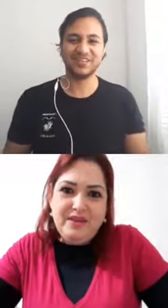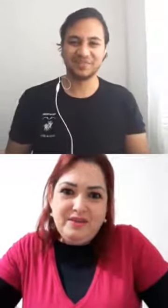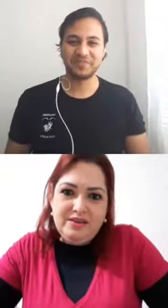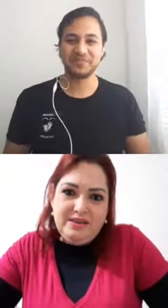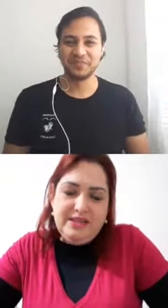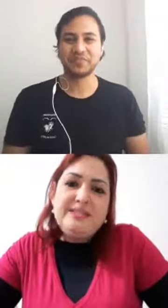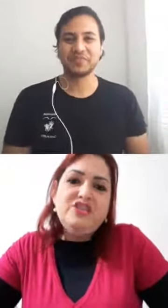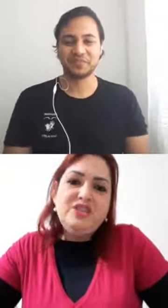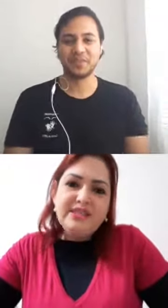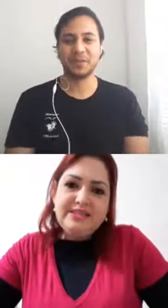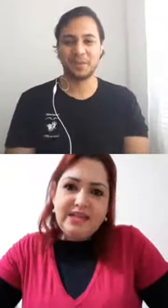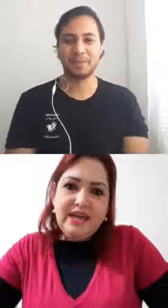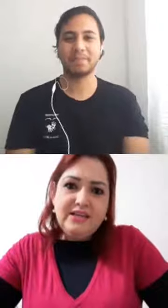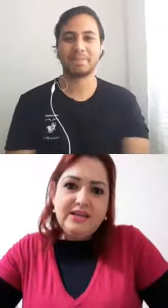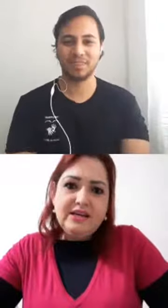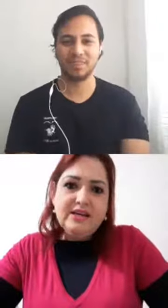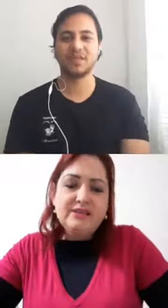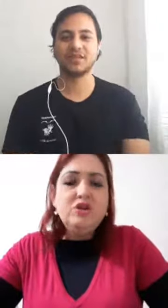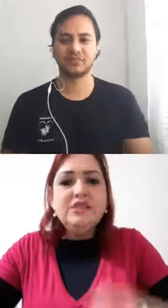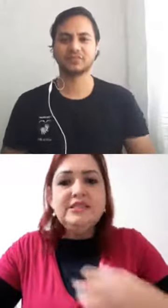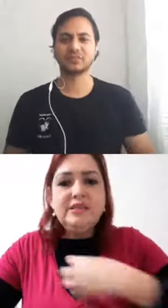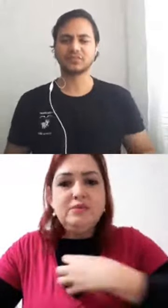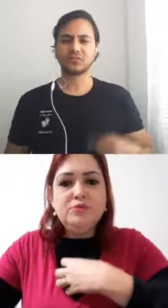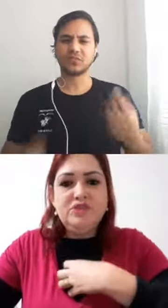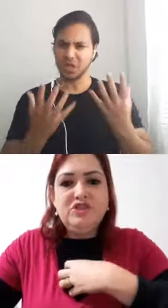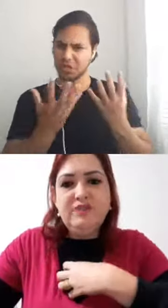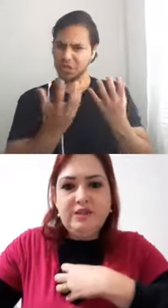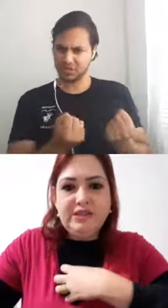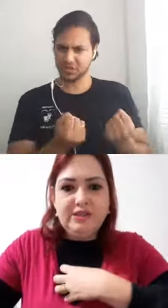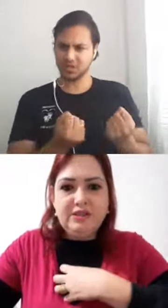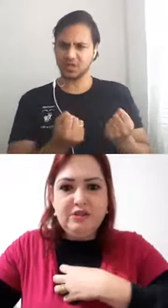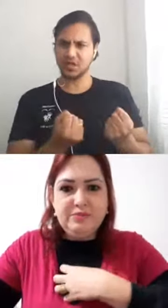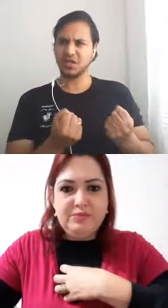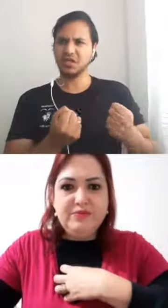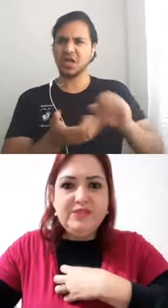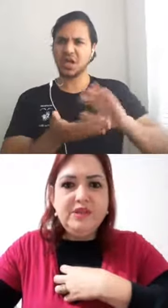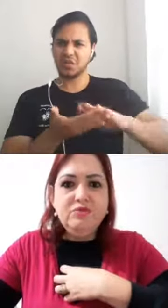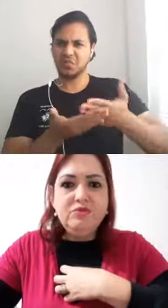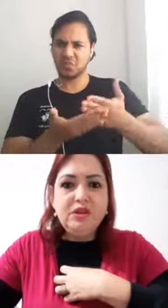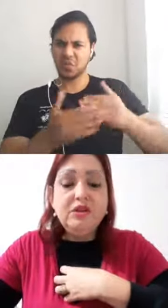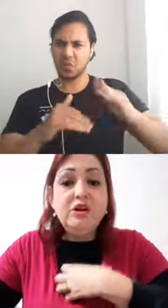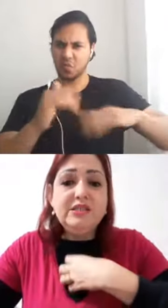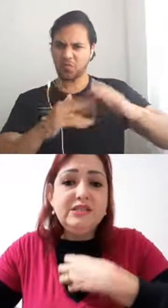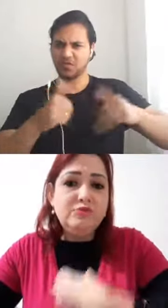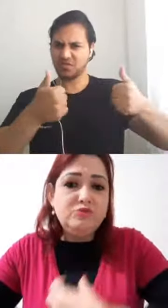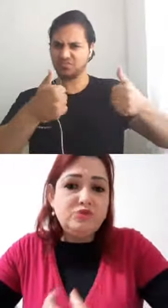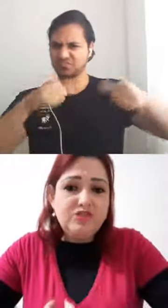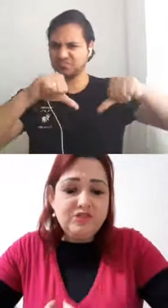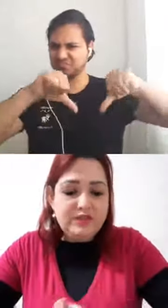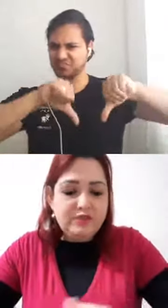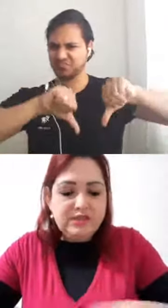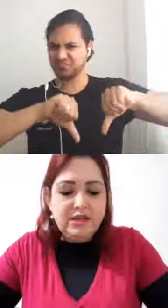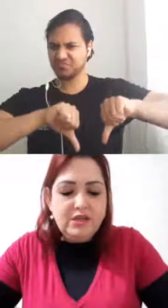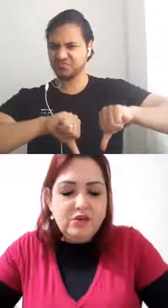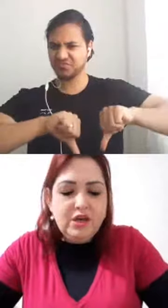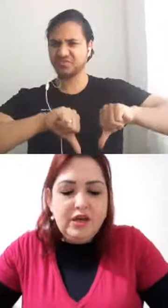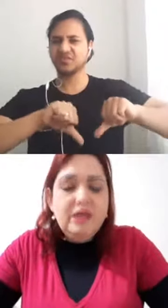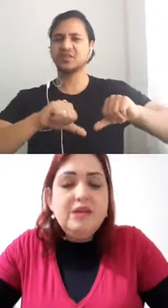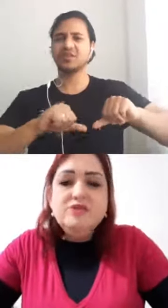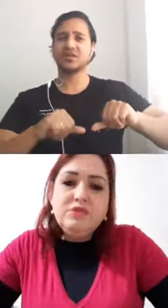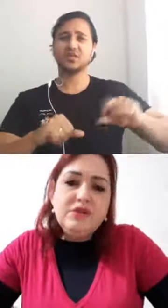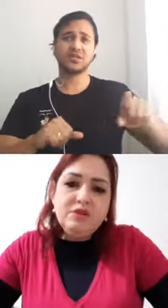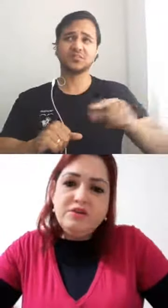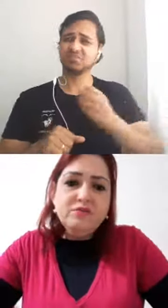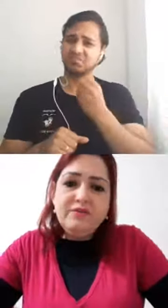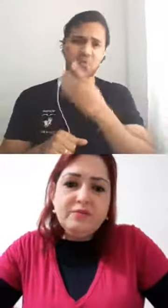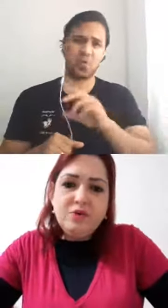exatamente. E se a gente aceita, nós estamos desvalorizando a nossa profissão e nós estamos nos desvalorizando